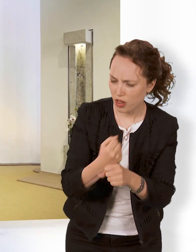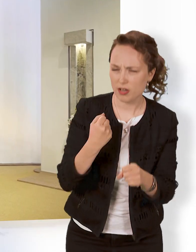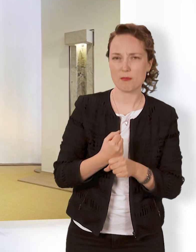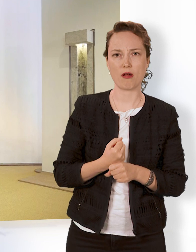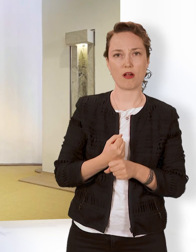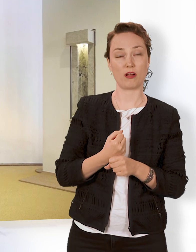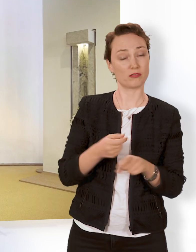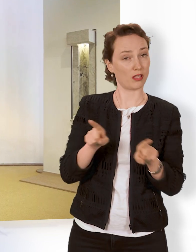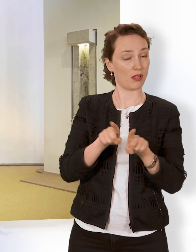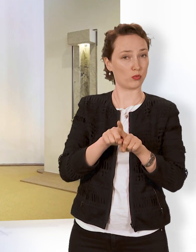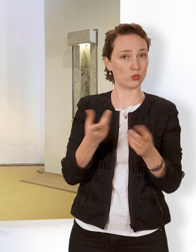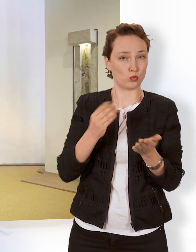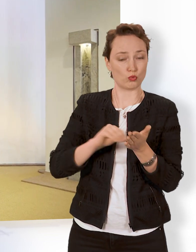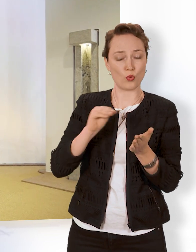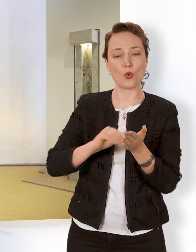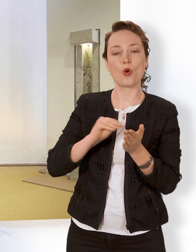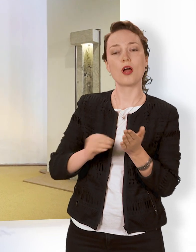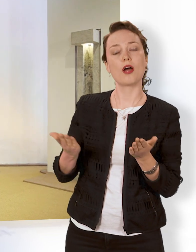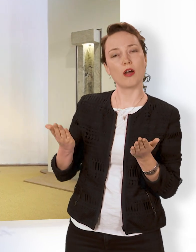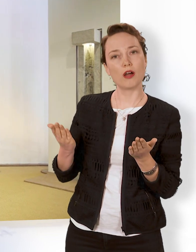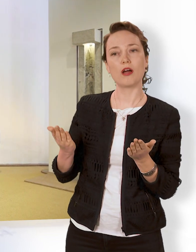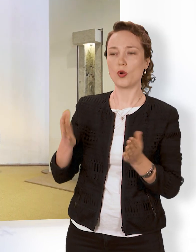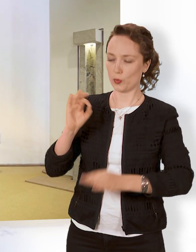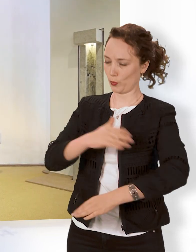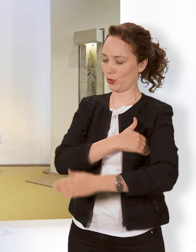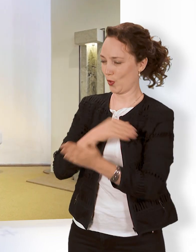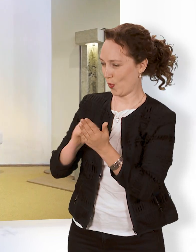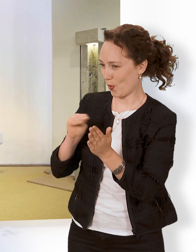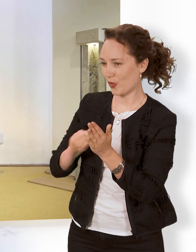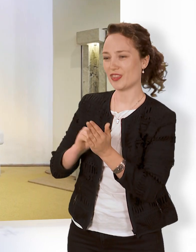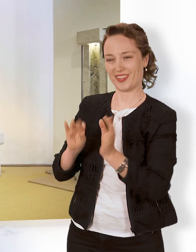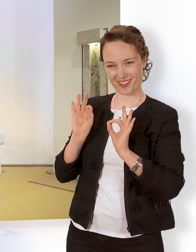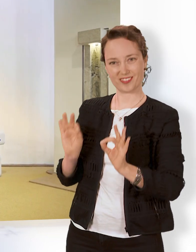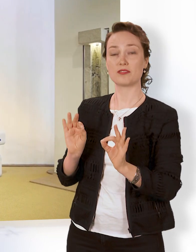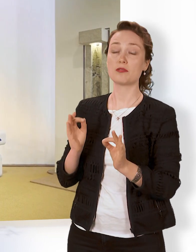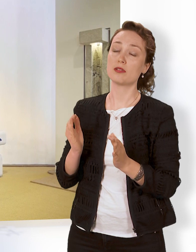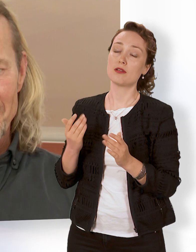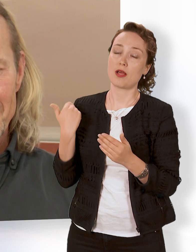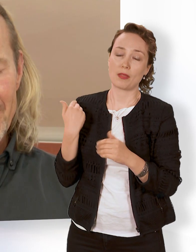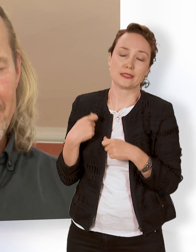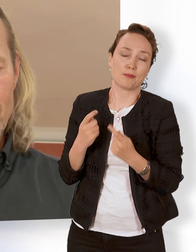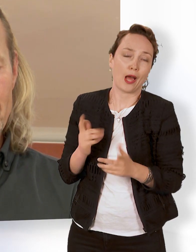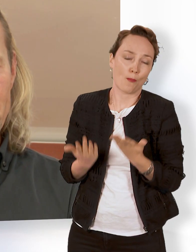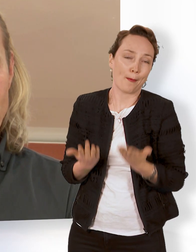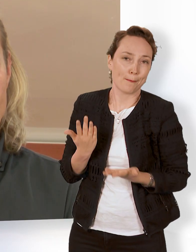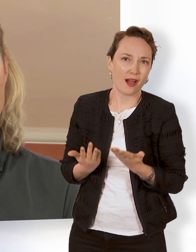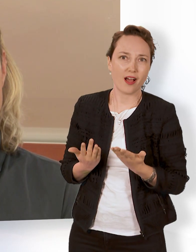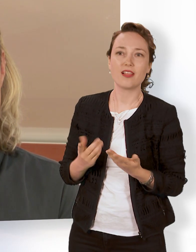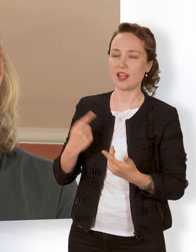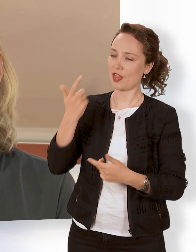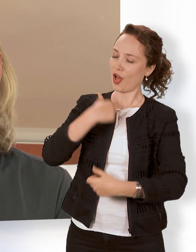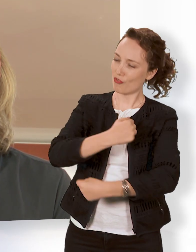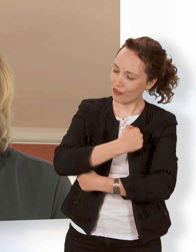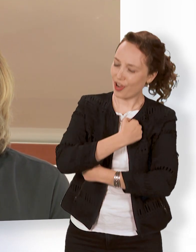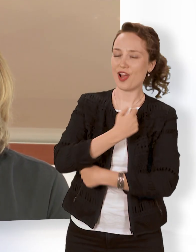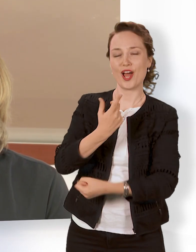Das Gleiche, wenn man von der Schule nach Hause kommt und hat mal eine gute Note geschrieben, was auch vorkam. Ja, da wurde man gedrückt und da wurde einem